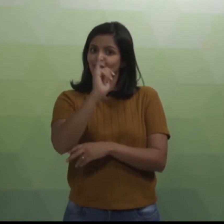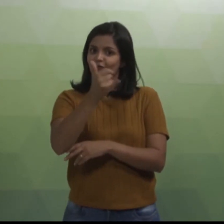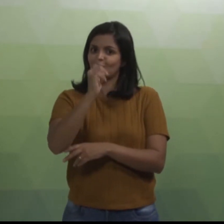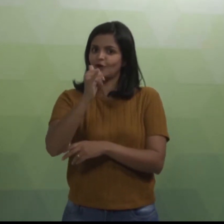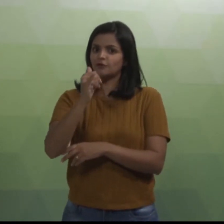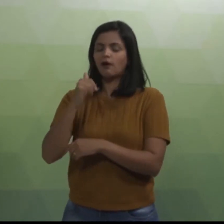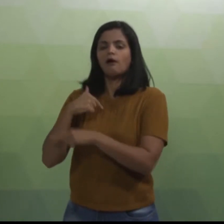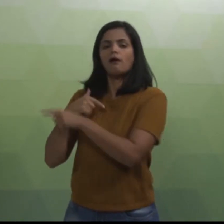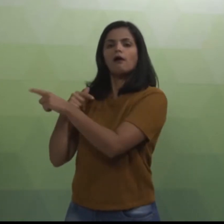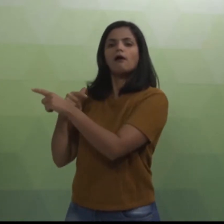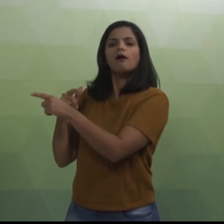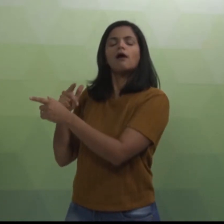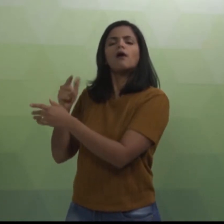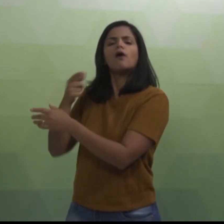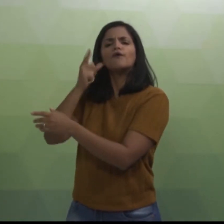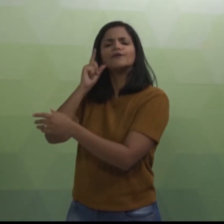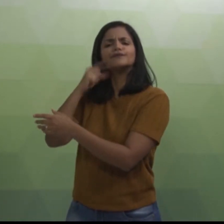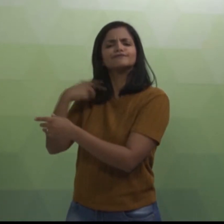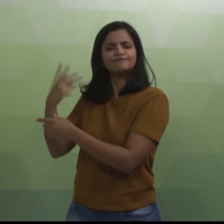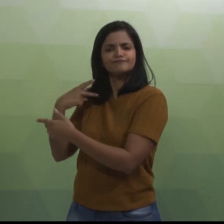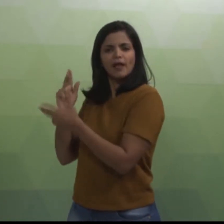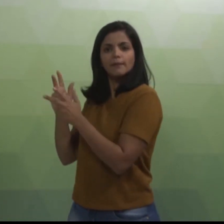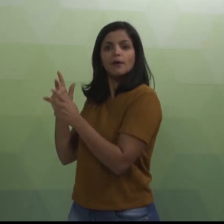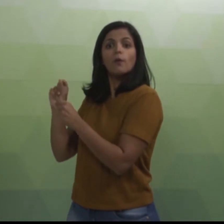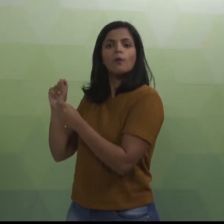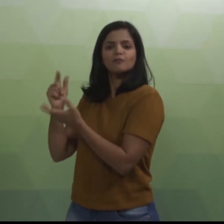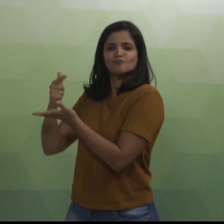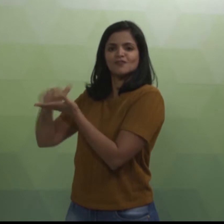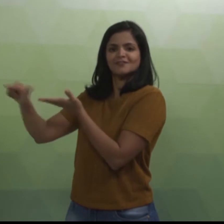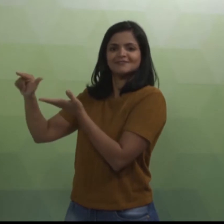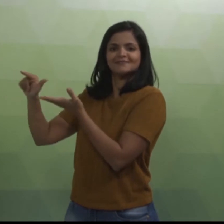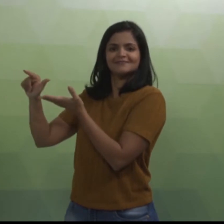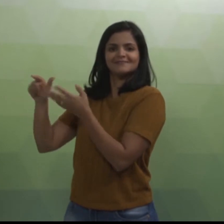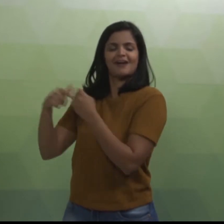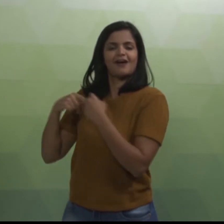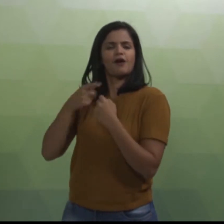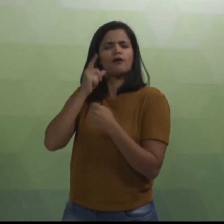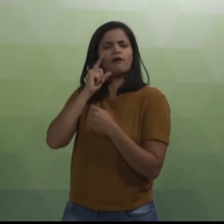se eu estou conversando aqui, de lado, se é com você, é de frente.